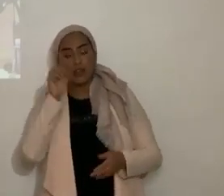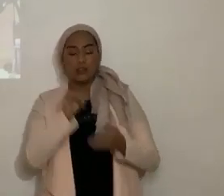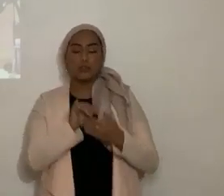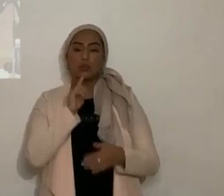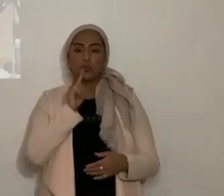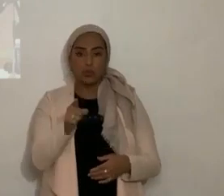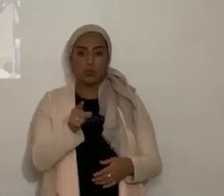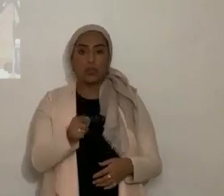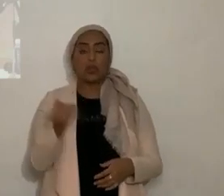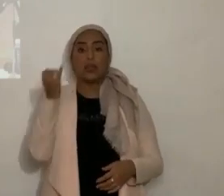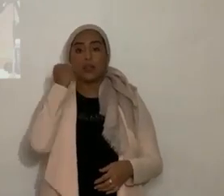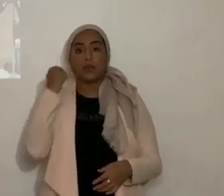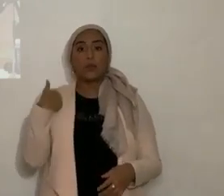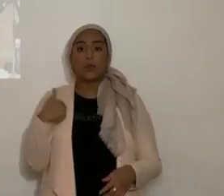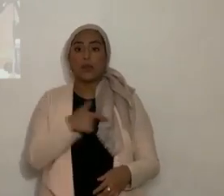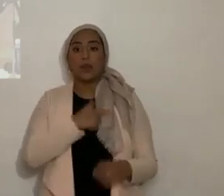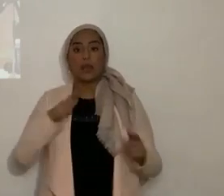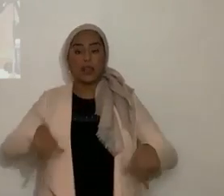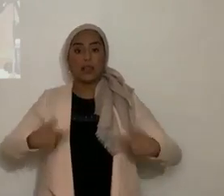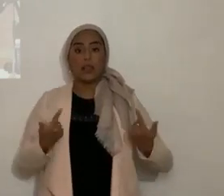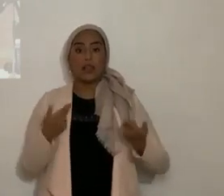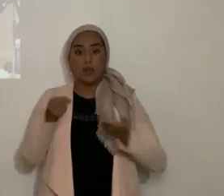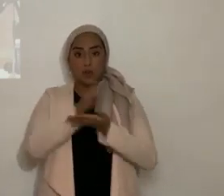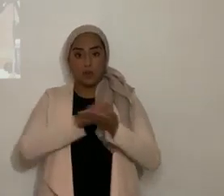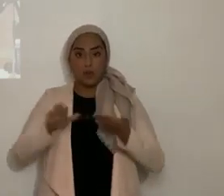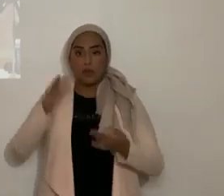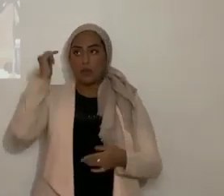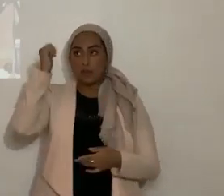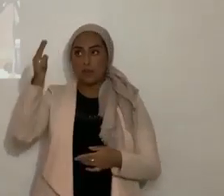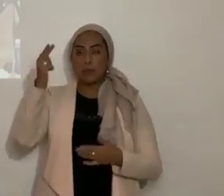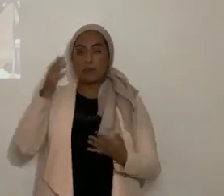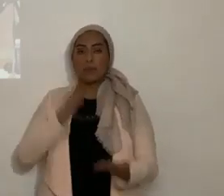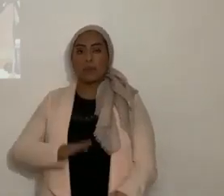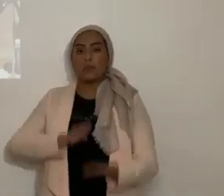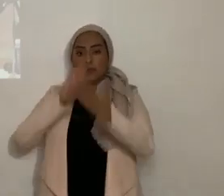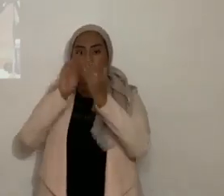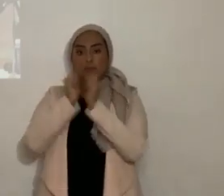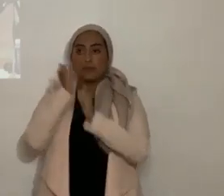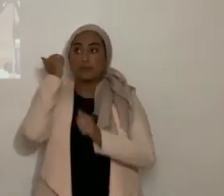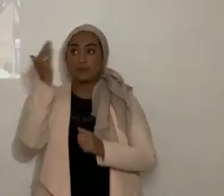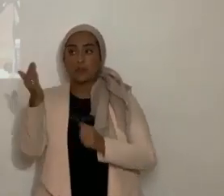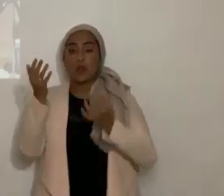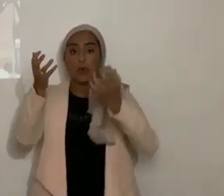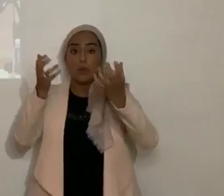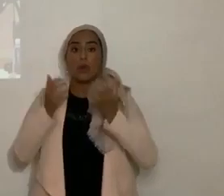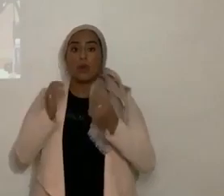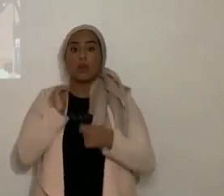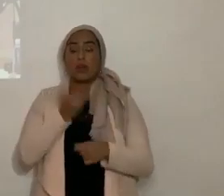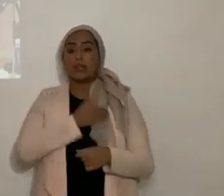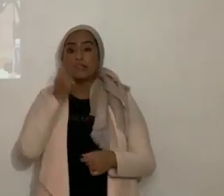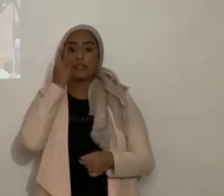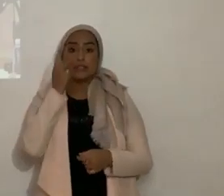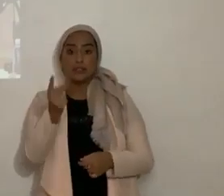seguro, si estamos en santidad, Yahweh nos está acercando a Él y quiere que